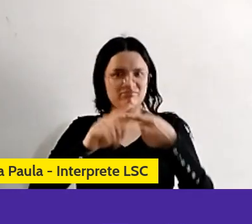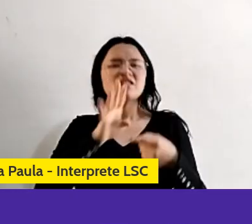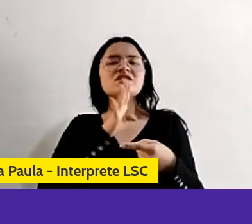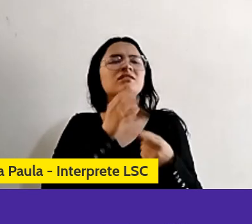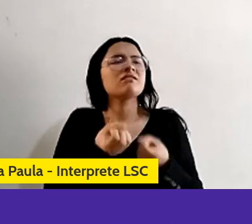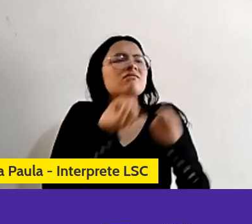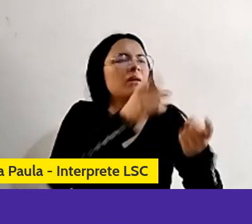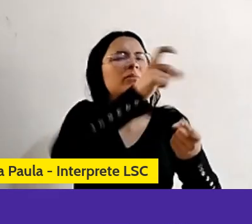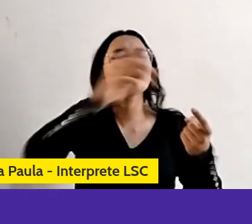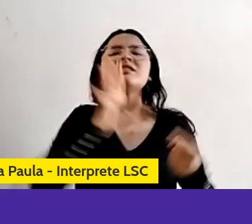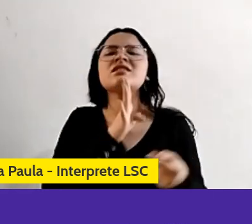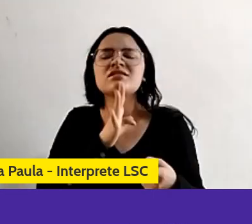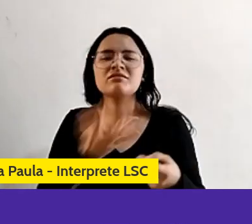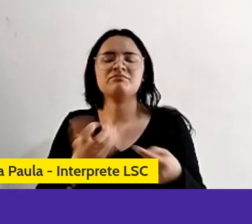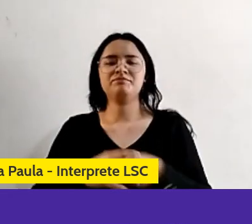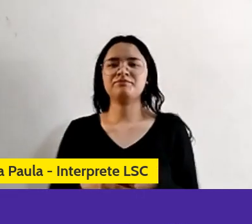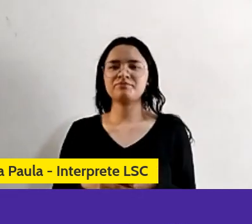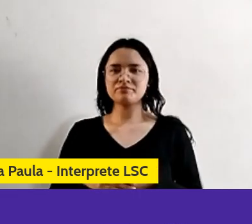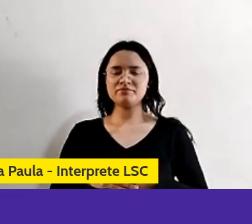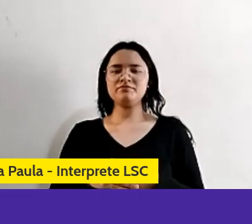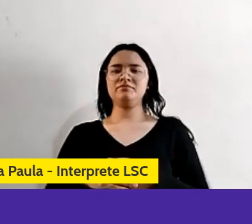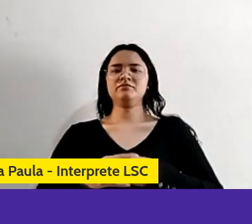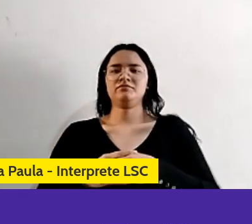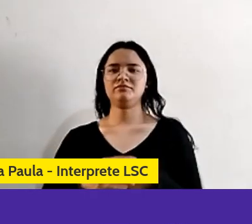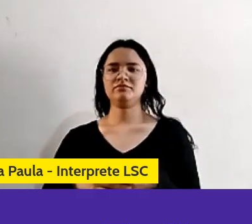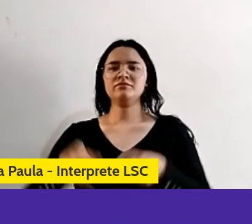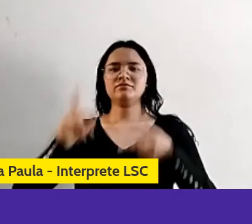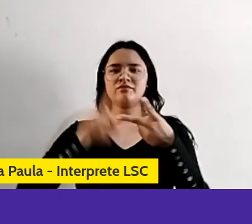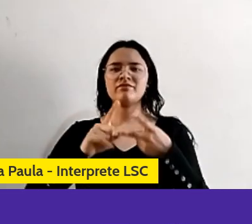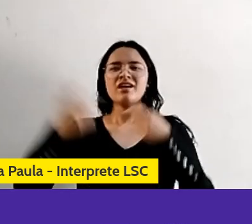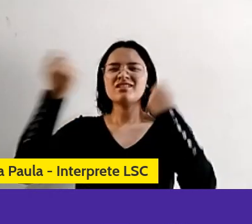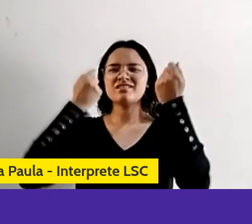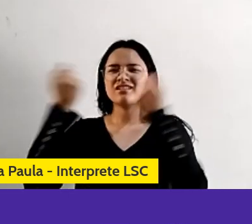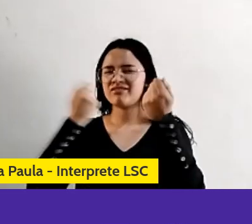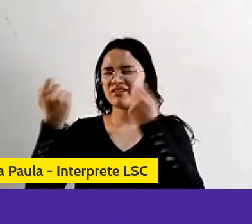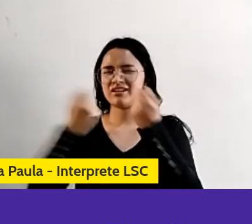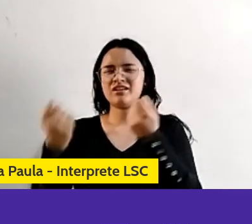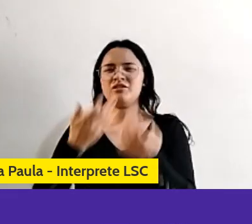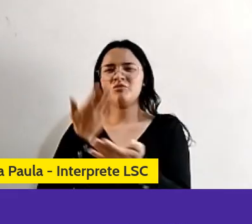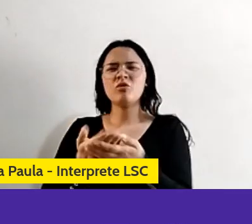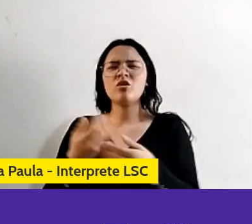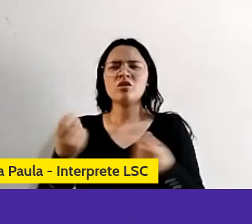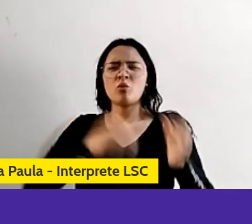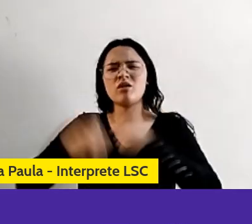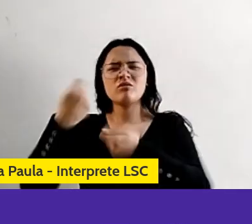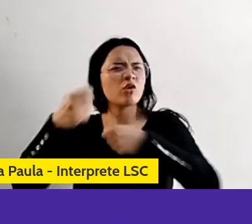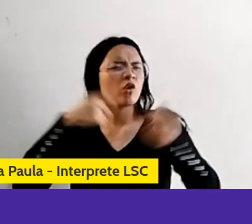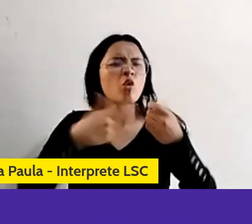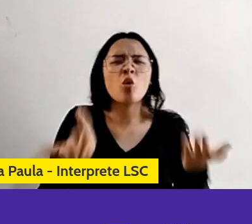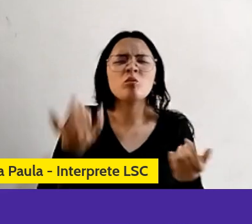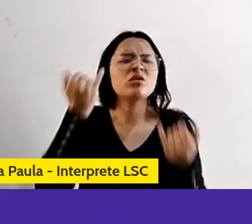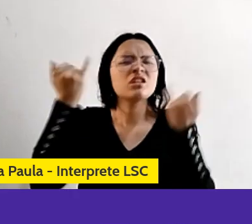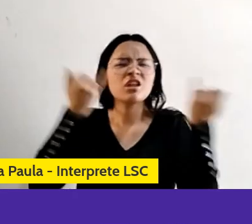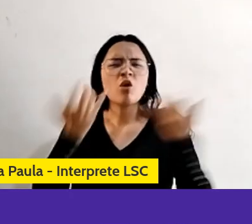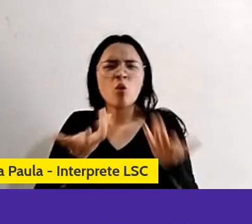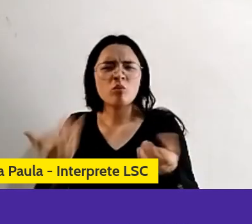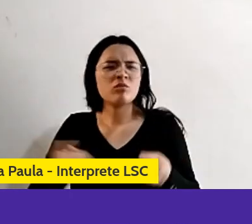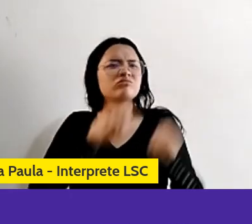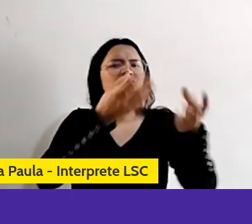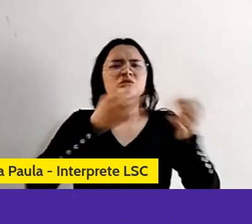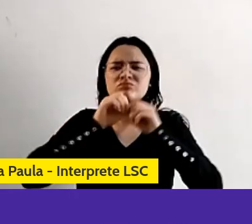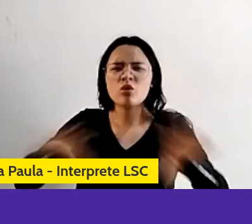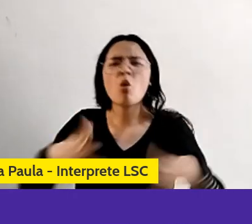desarrollo. Después, ¿cuál es la estrategia de comercialización? O sea, ¿cómo vamos a lanzar esa película? ¿De qué